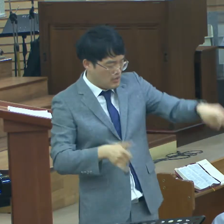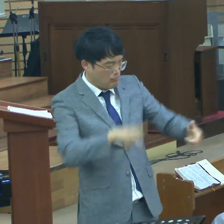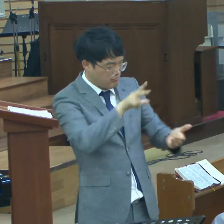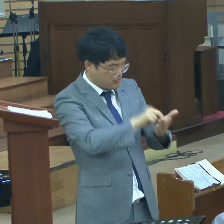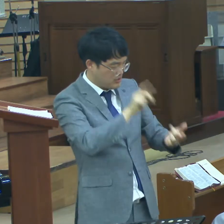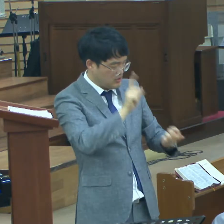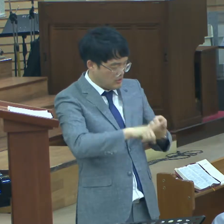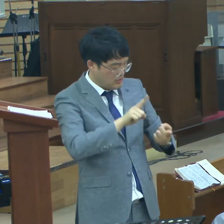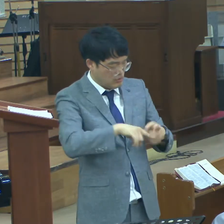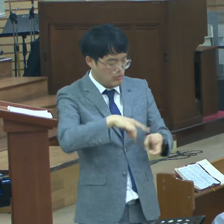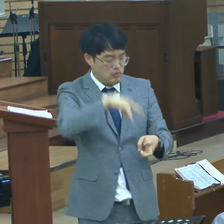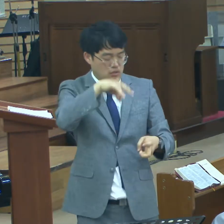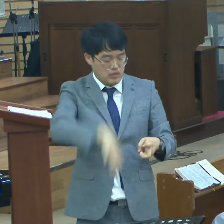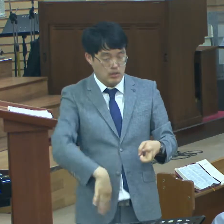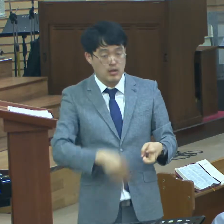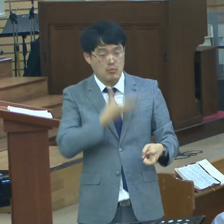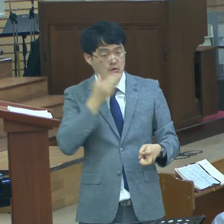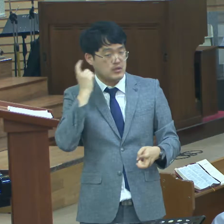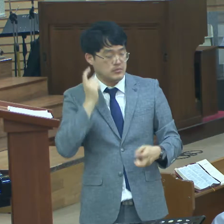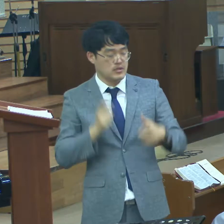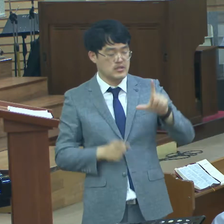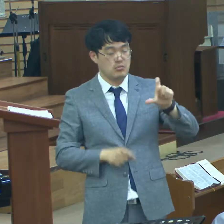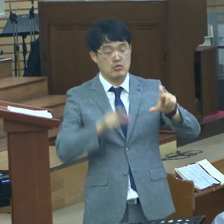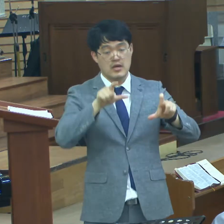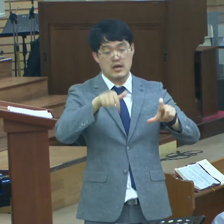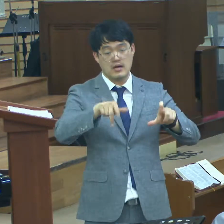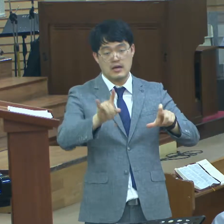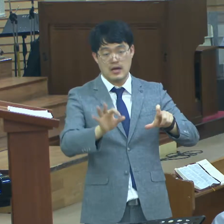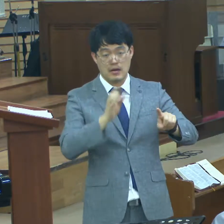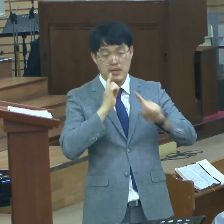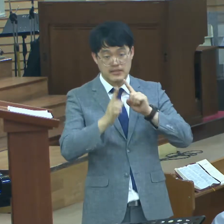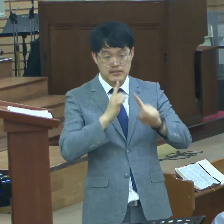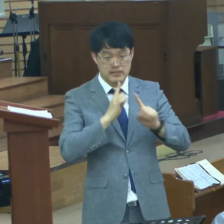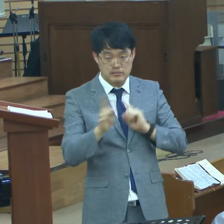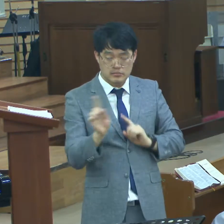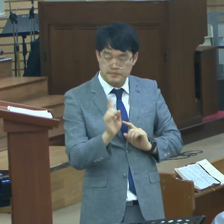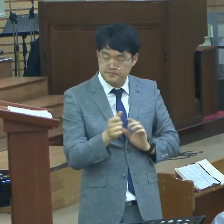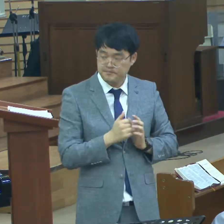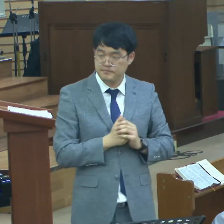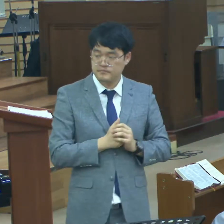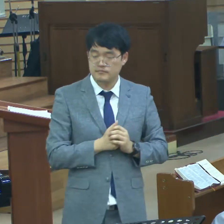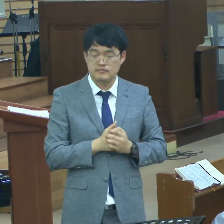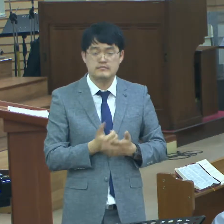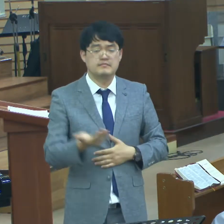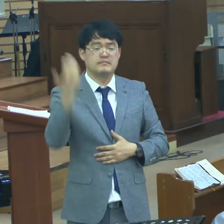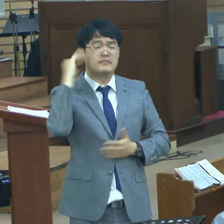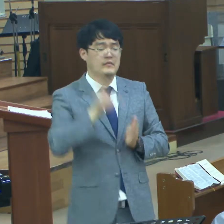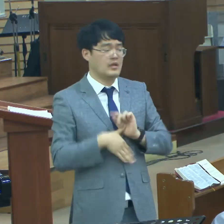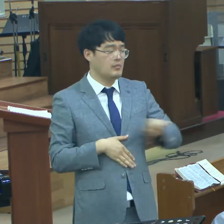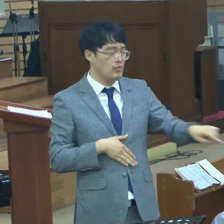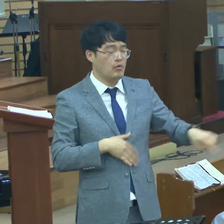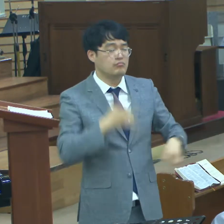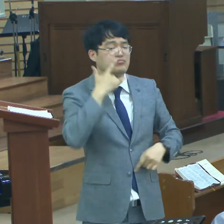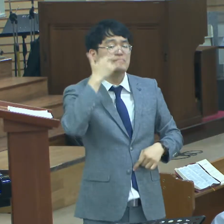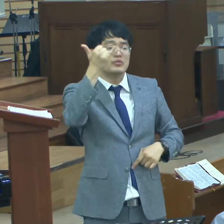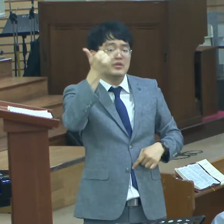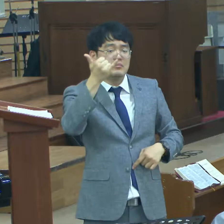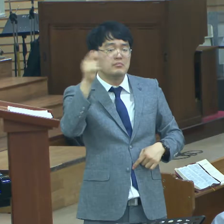마태복음 15장에 보면 이제 부모님께 연금이 없던 시절에 부모님 무조건 도와야